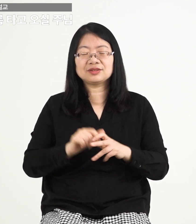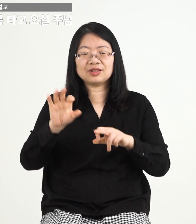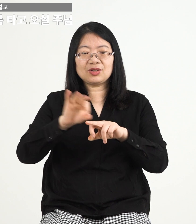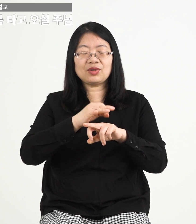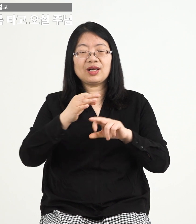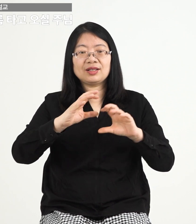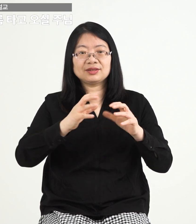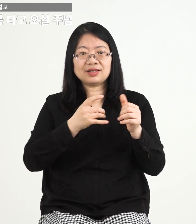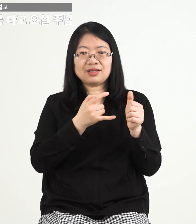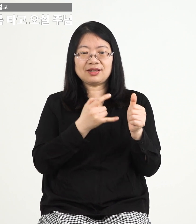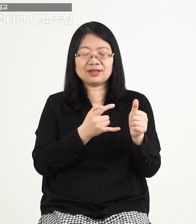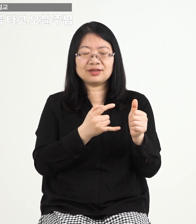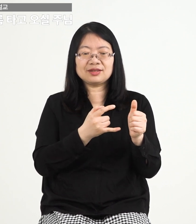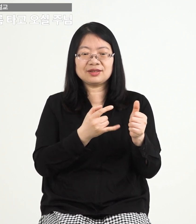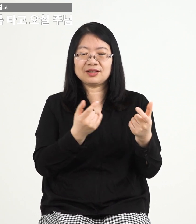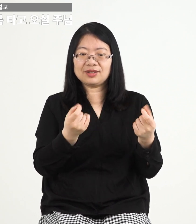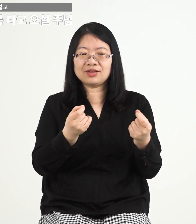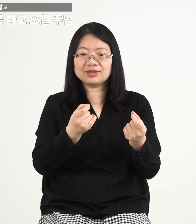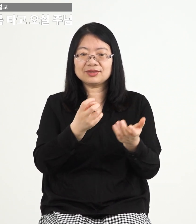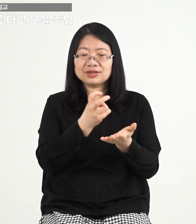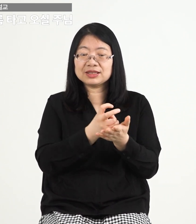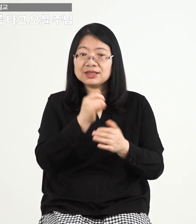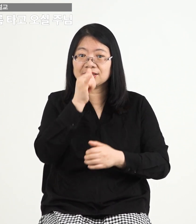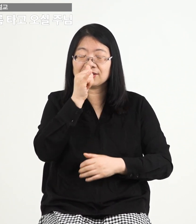황제에게 이런 부칙이 있었다고 해요.